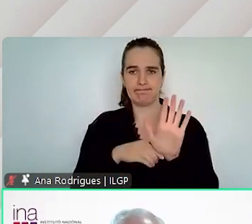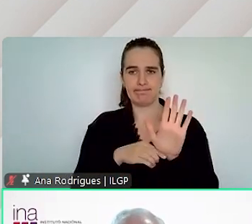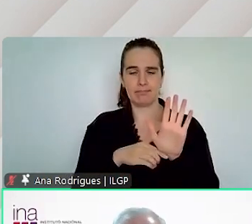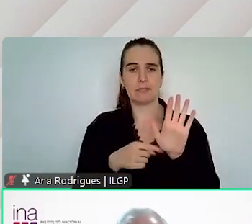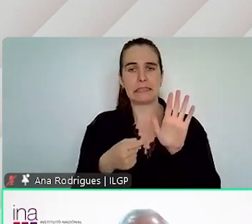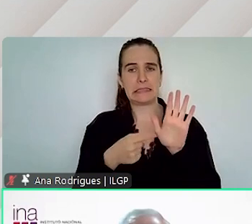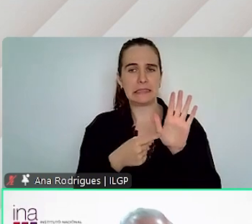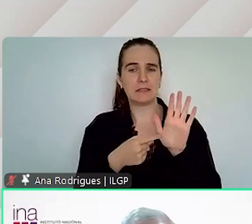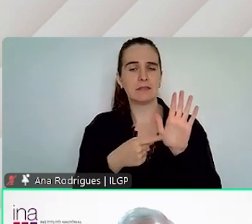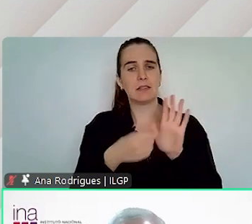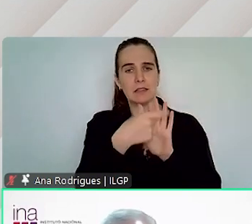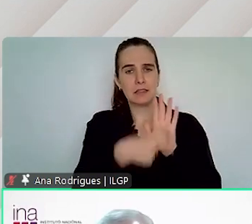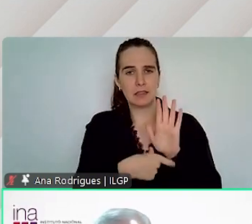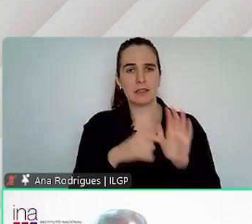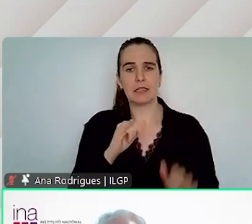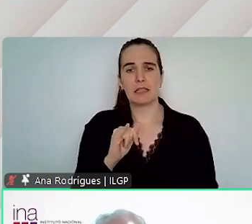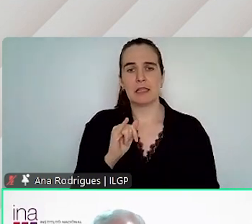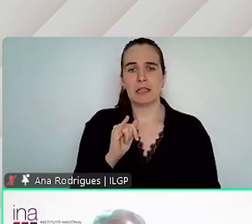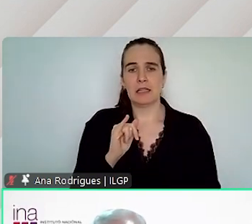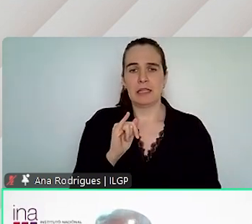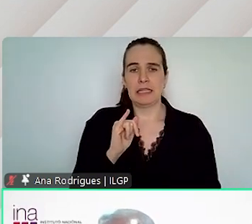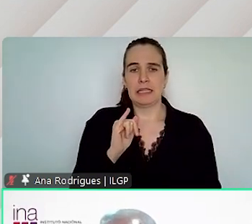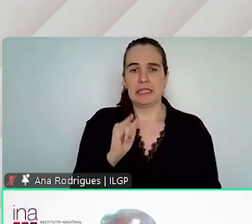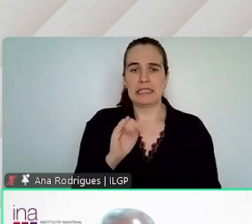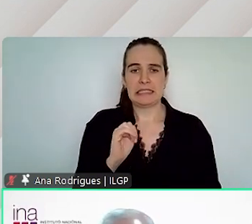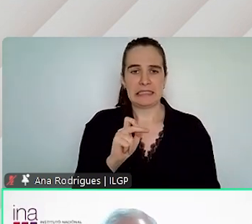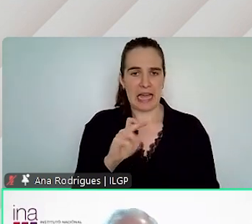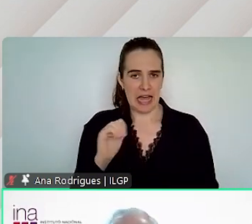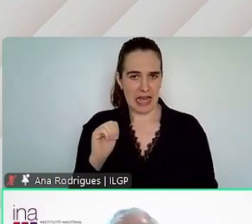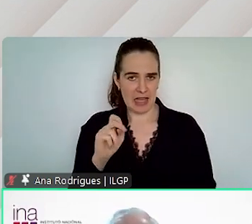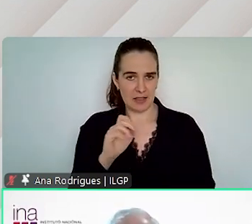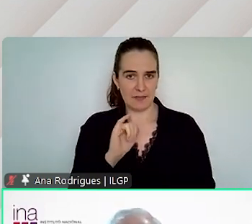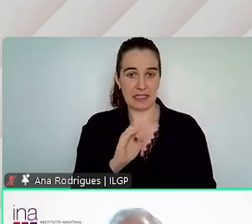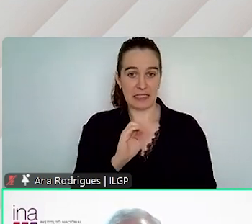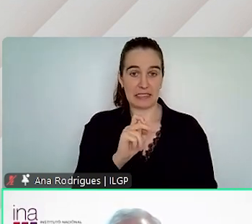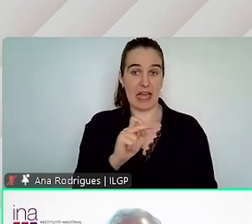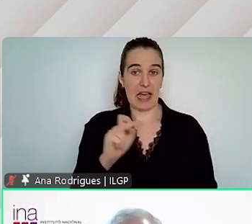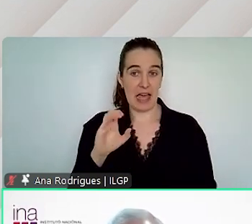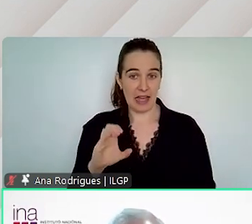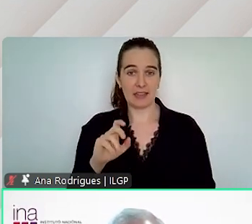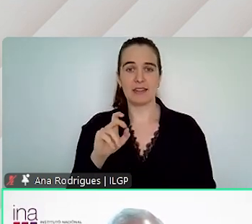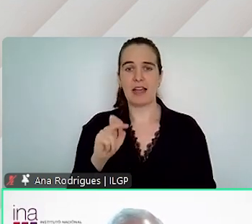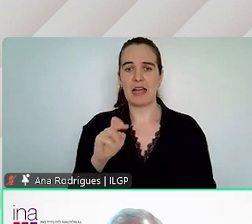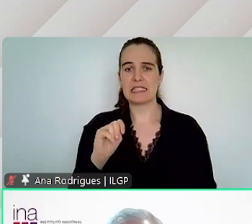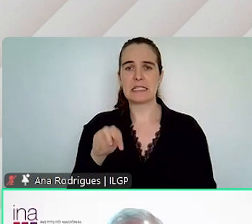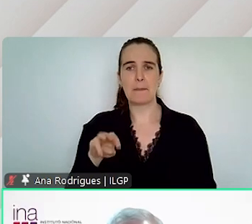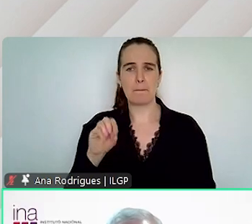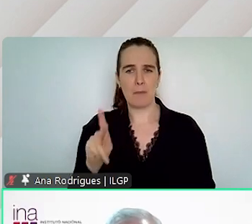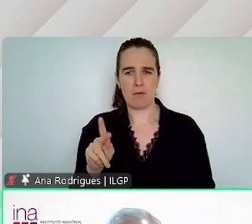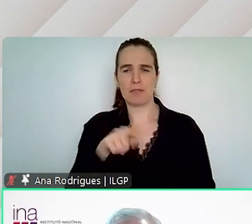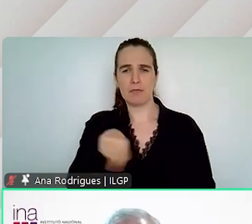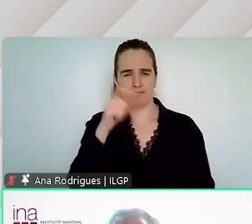Isaac Asimov, não é? Podem ficar um pouco espantados, porque nós agora estamos a falar de administração pública e fazemos uma viagem aos anos 70